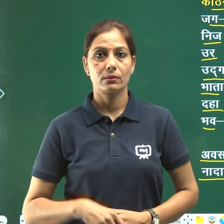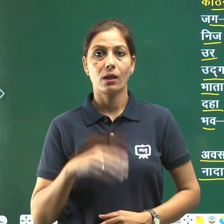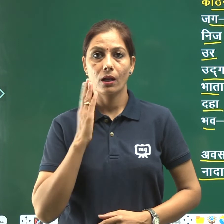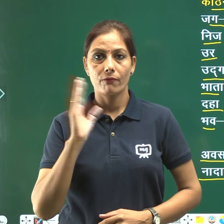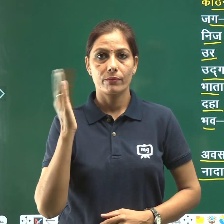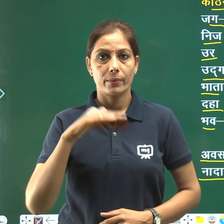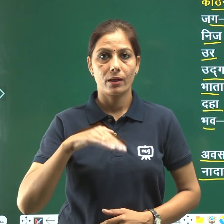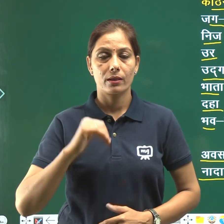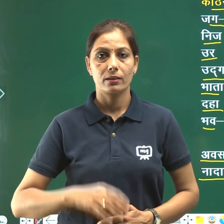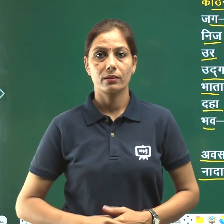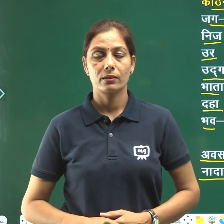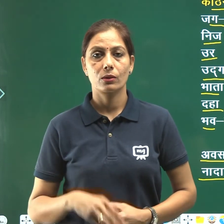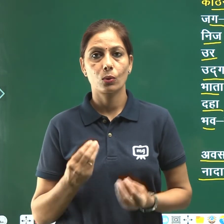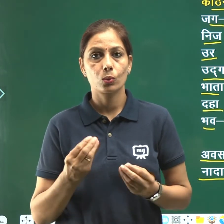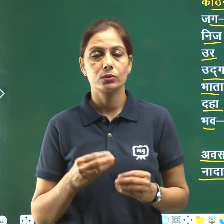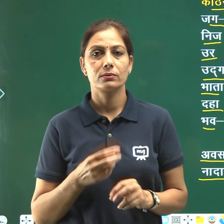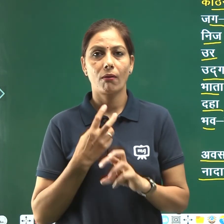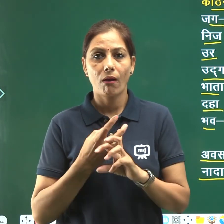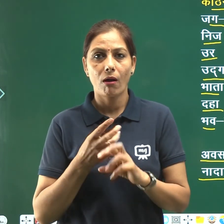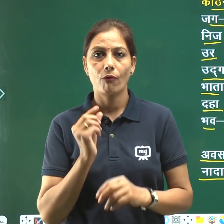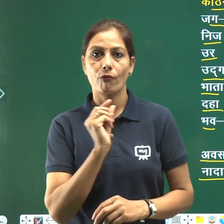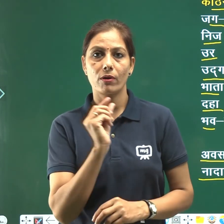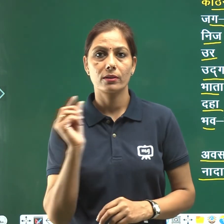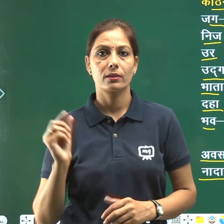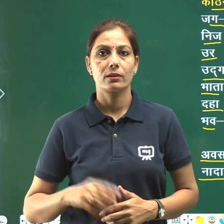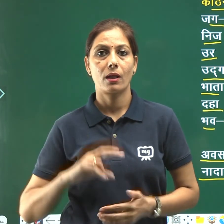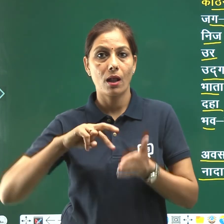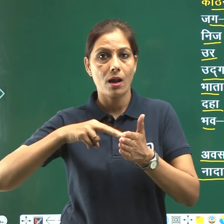आए कुछ कठिन शब्दों के अर्थ।